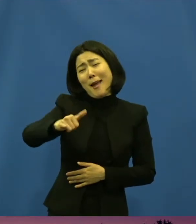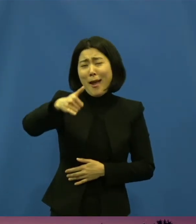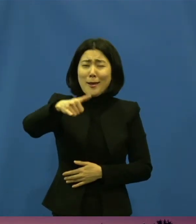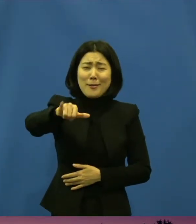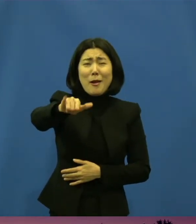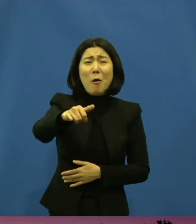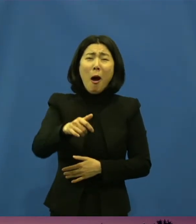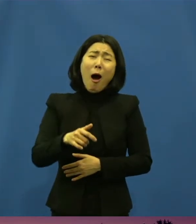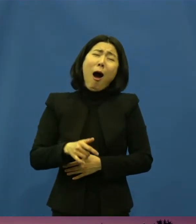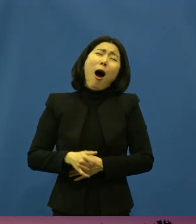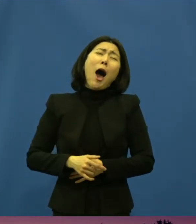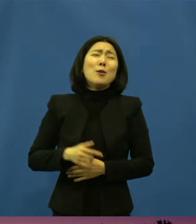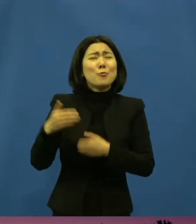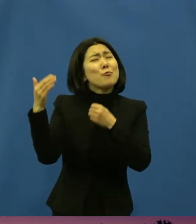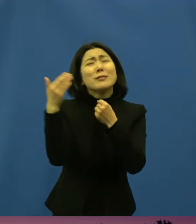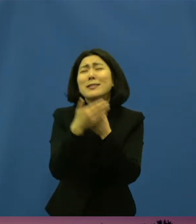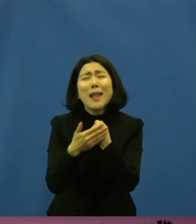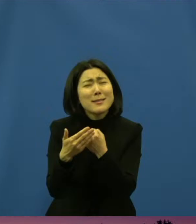돼요.